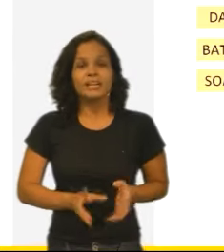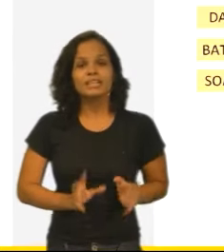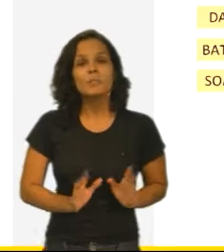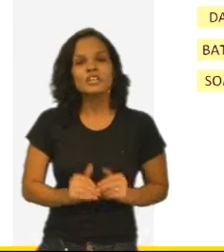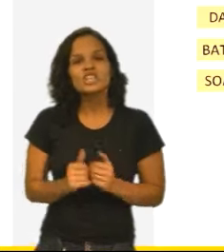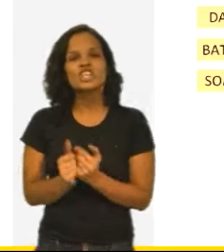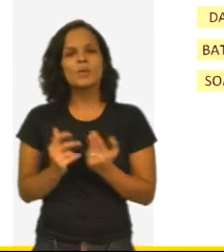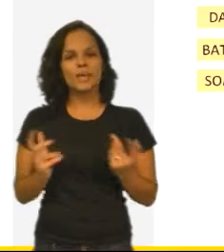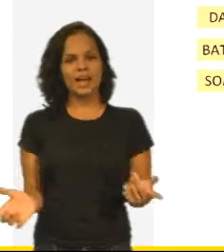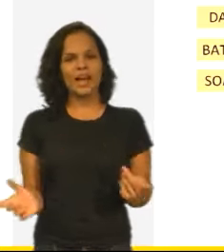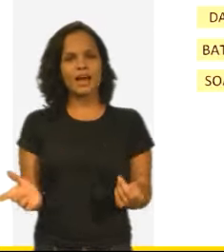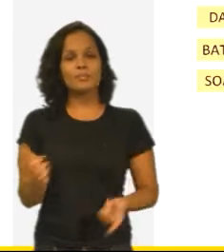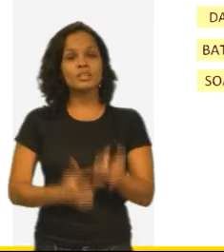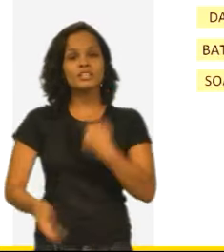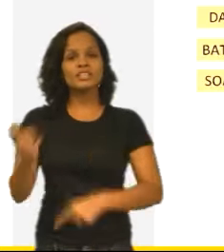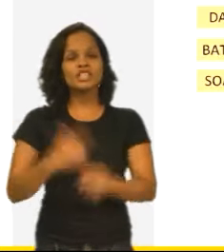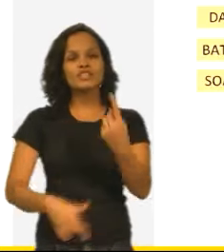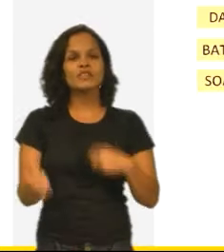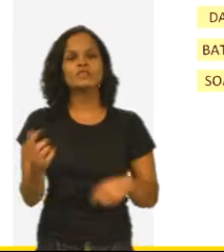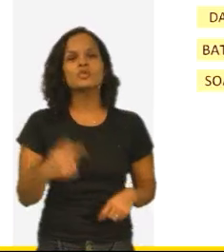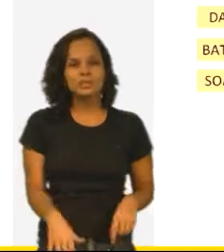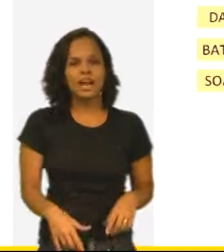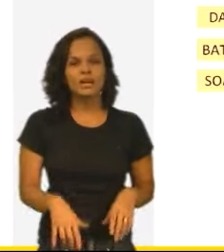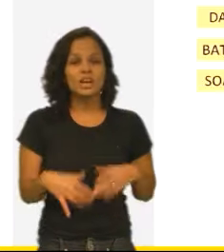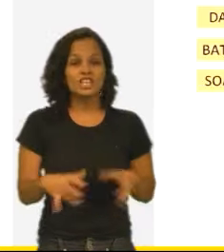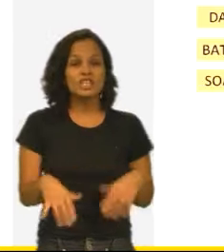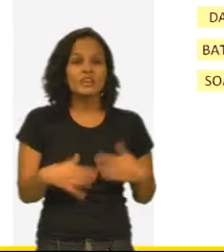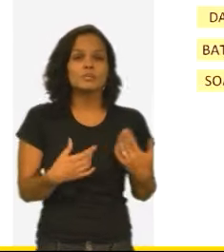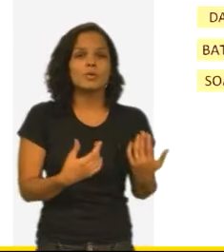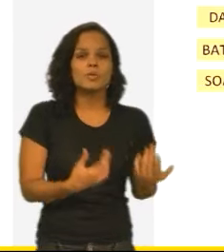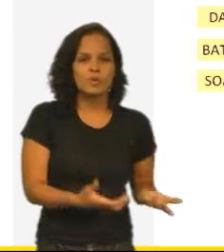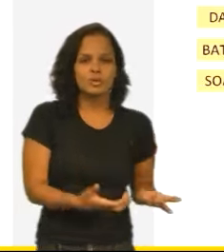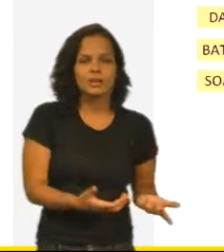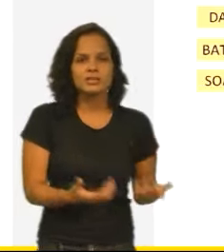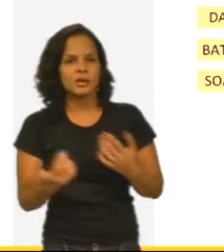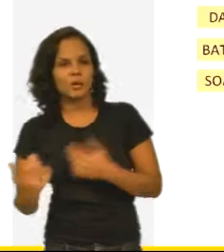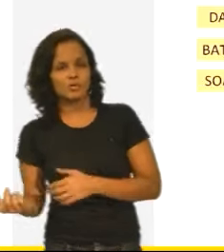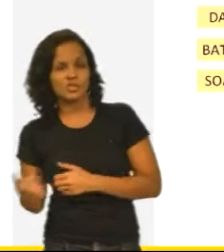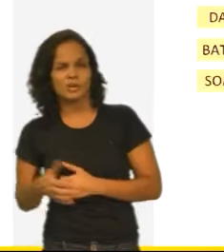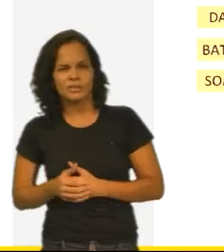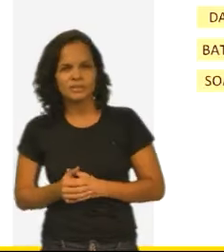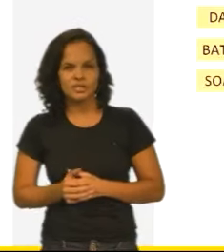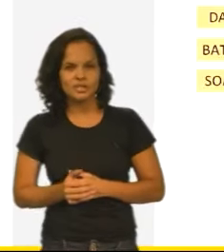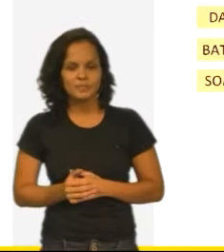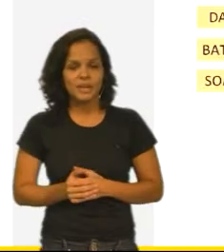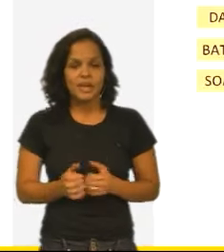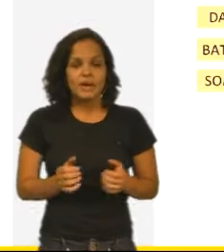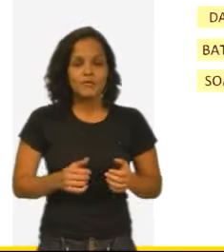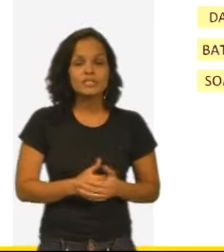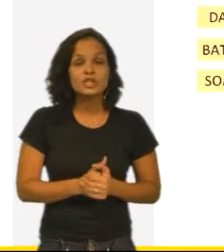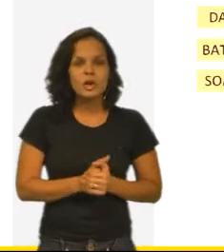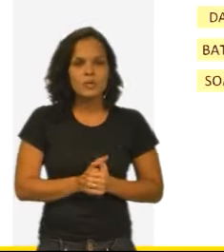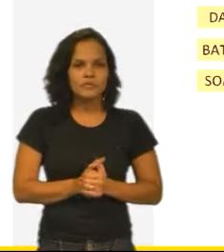Então, para a gente não errar, muitas vezes a gente faz o contrário. A gente faz uma concordância onde não existe. Vocês já